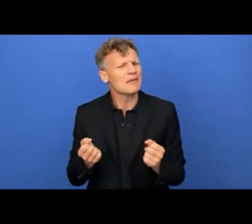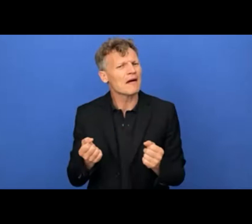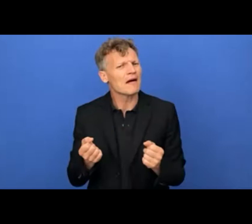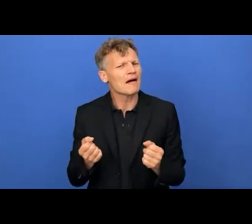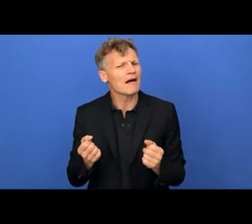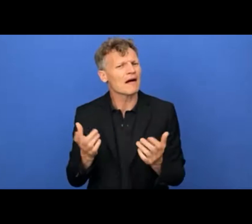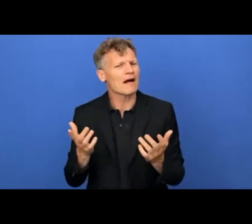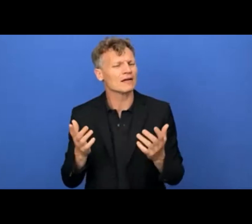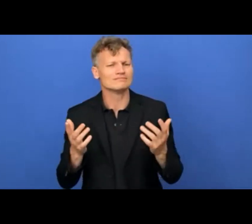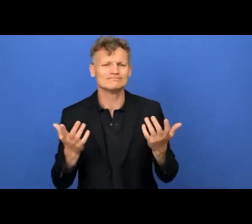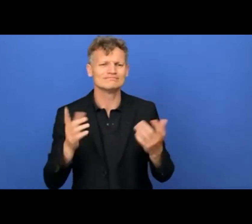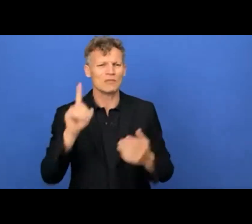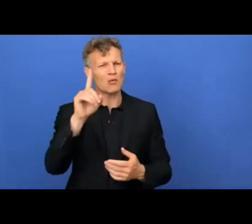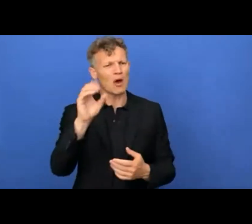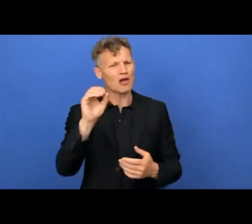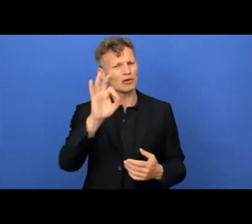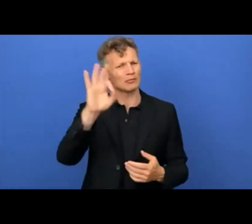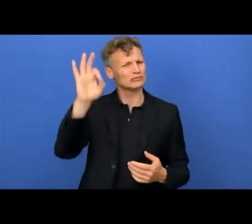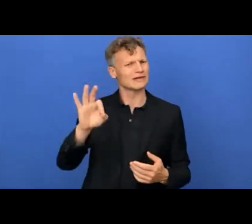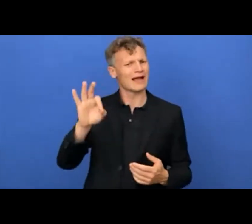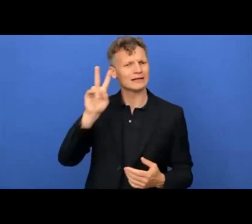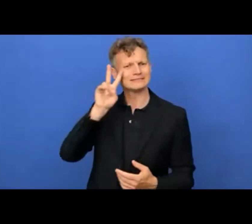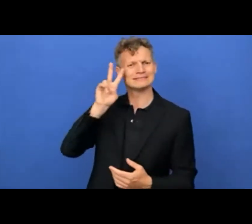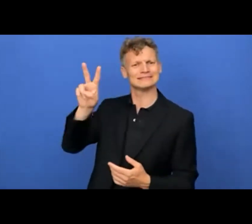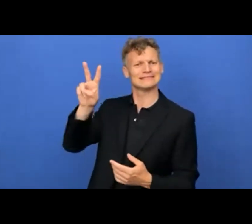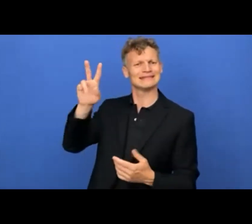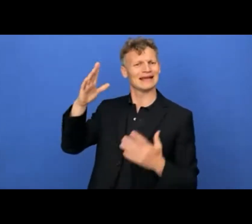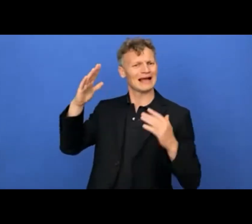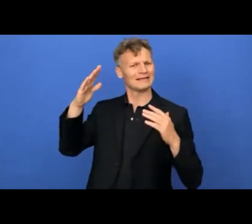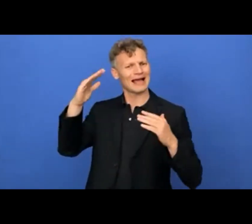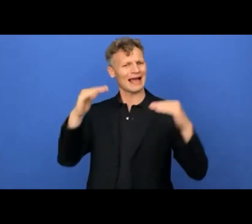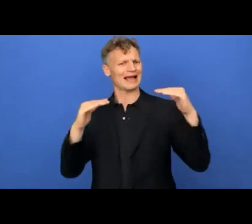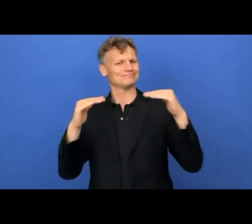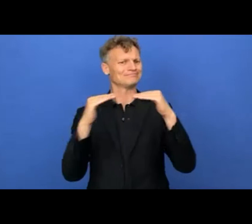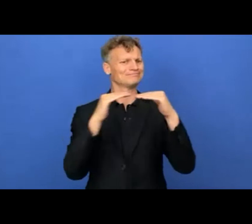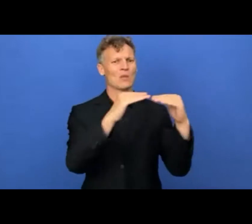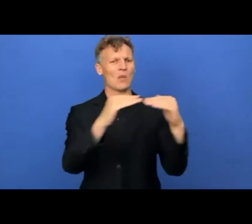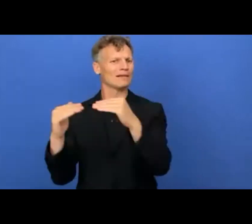une vision, une évaluation globale en termes d'équité et de qualité.